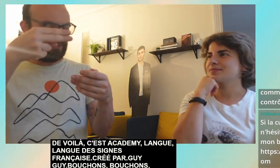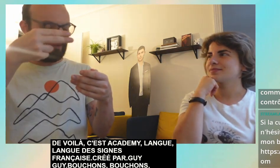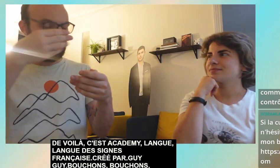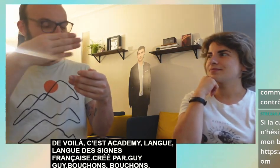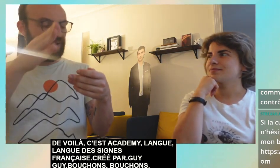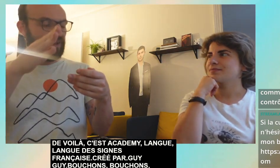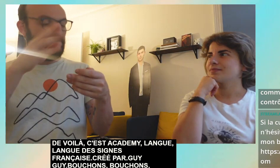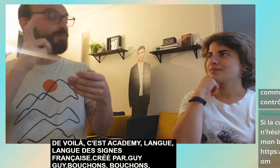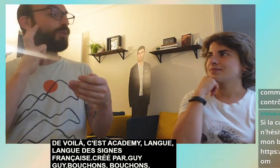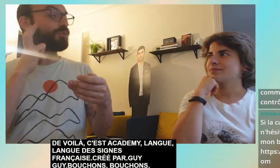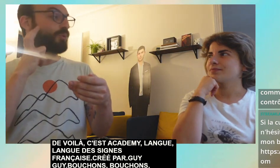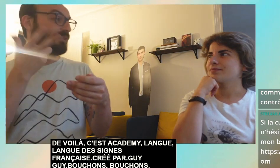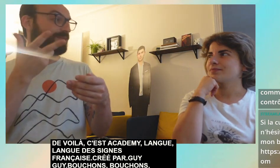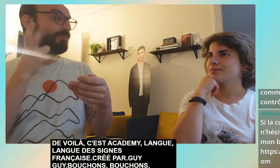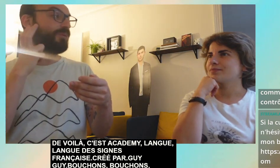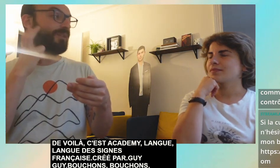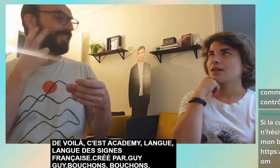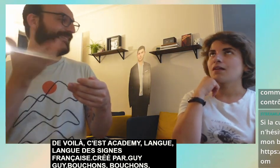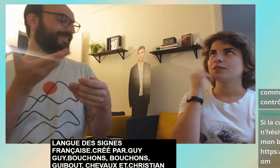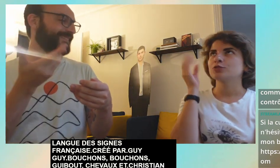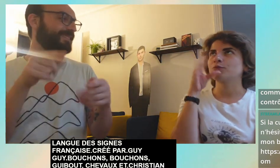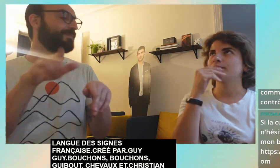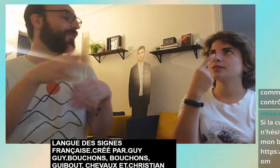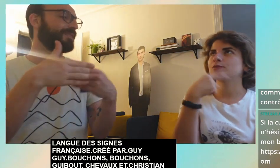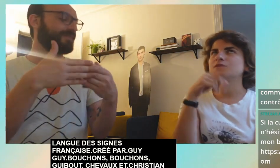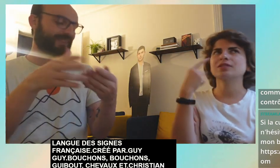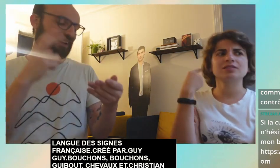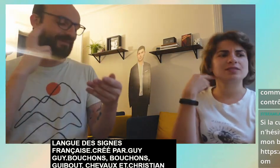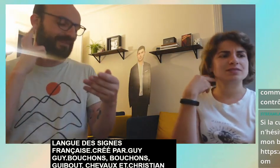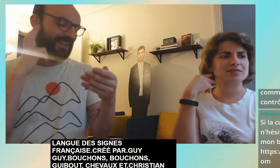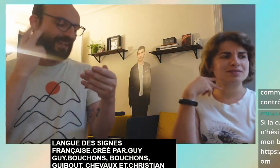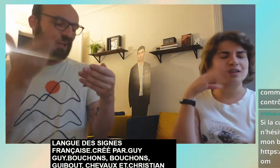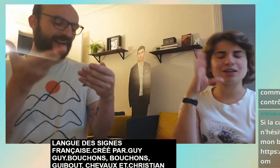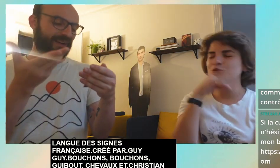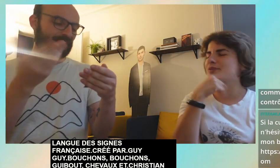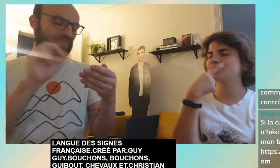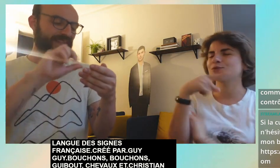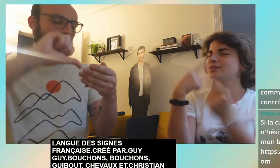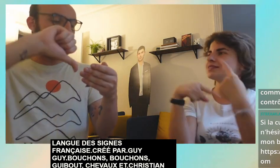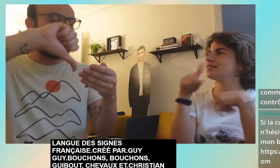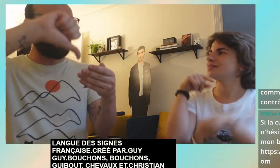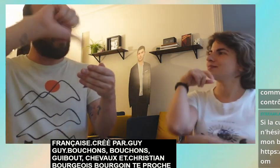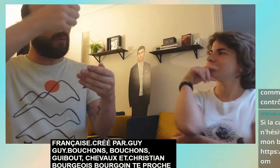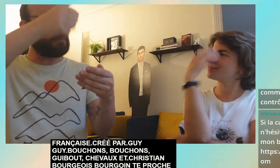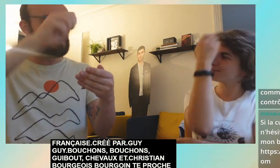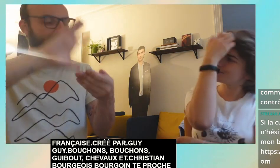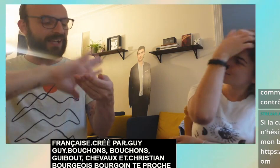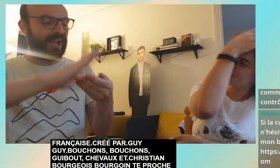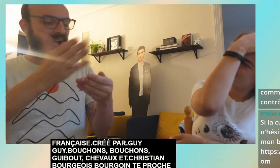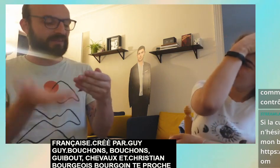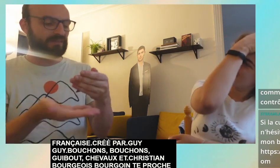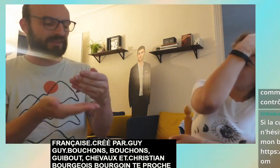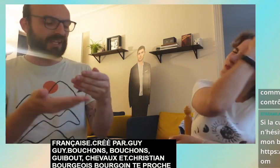Christian Bourgois, c'est proche, voilà. Ah, j'ai oublié C'est la première